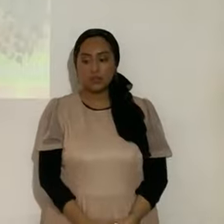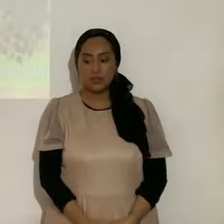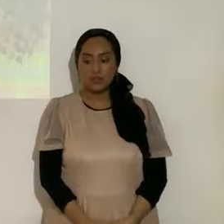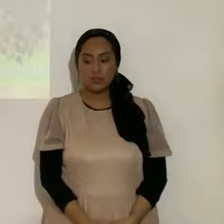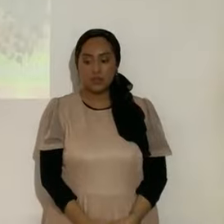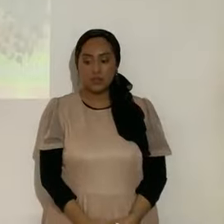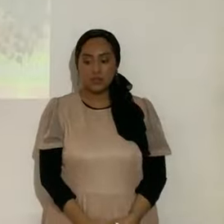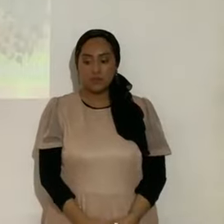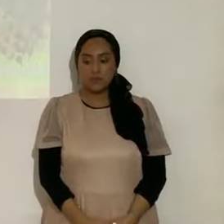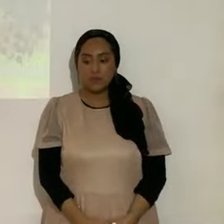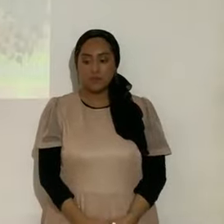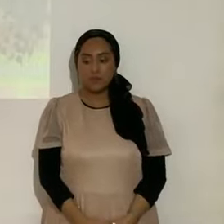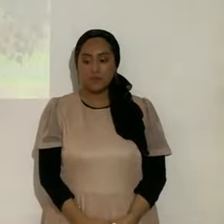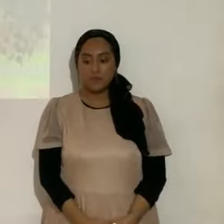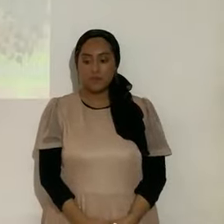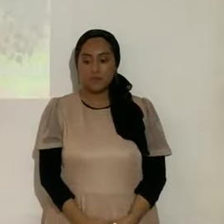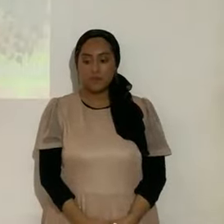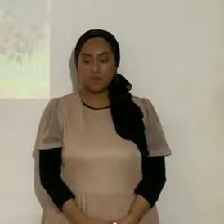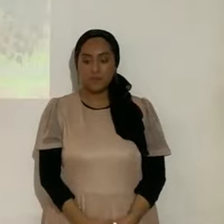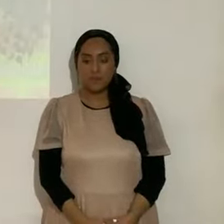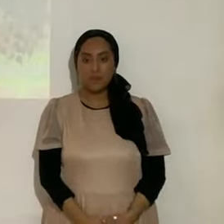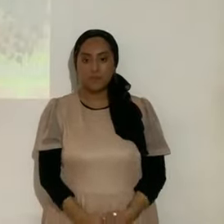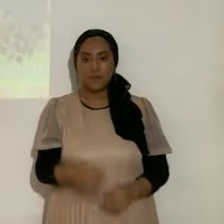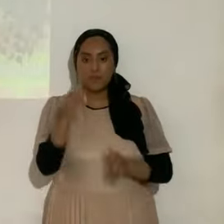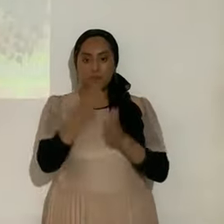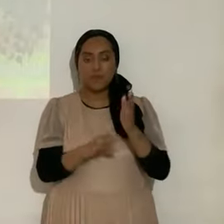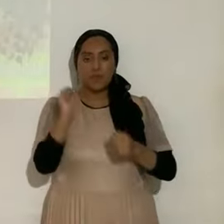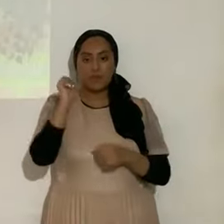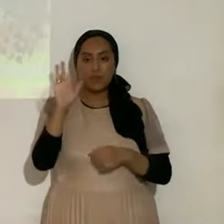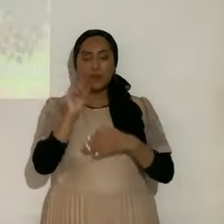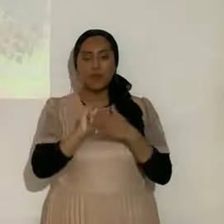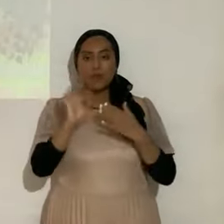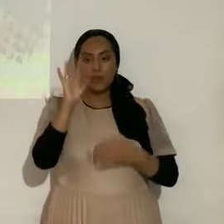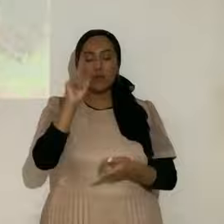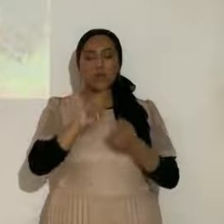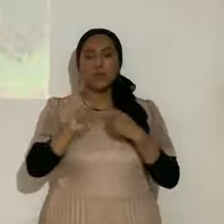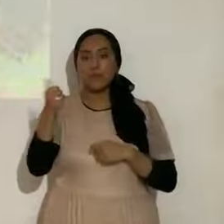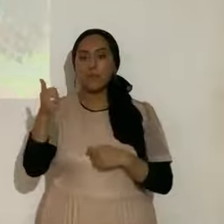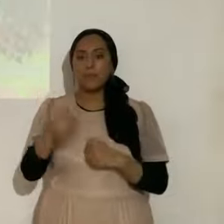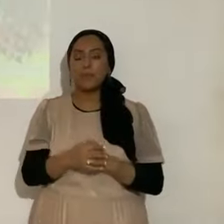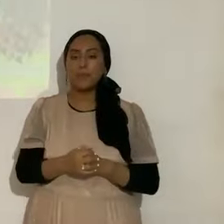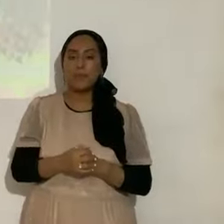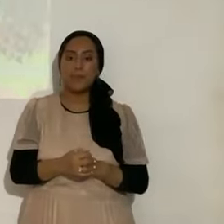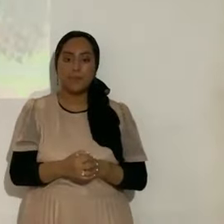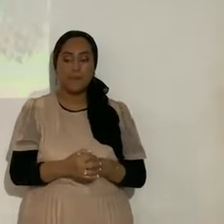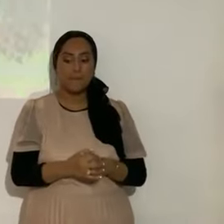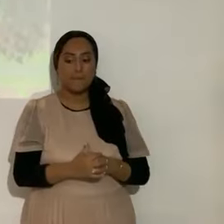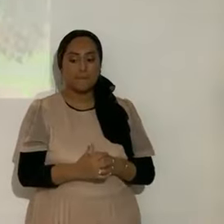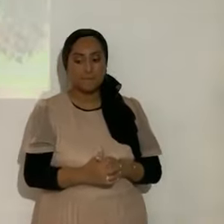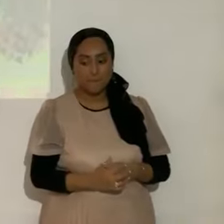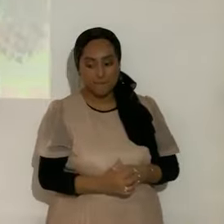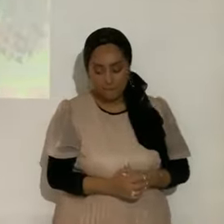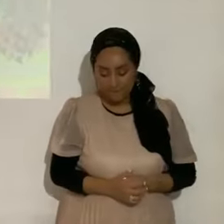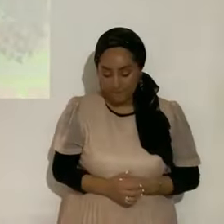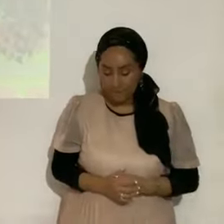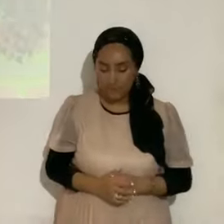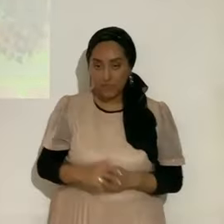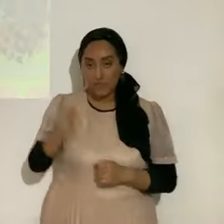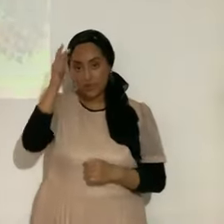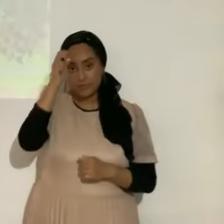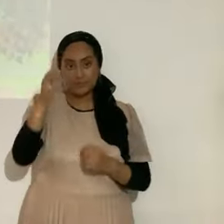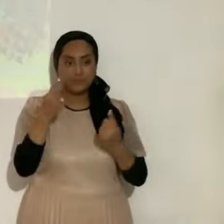Primera de Pedro, capítulo 5, verso 8 al 10. Aleluya. El adversario